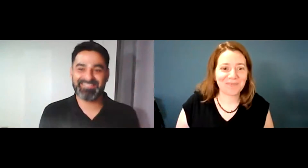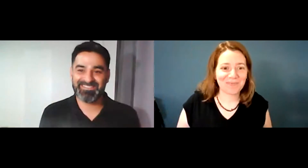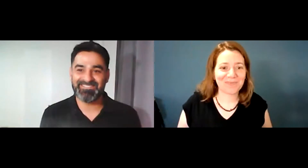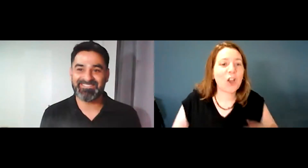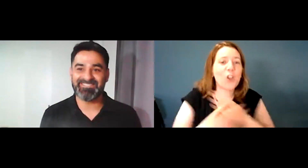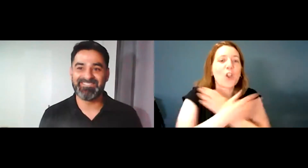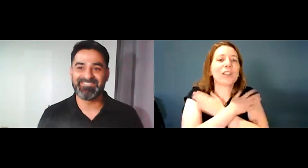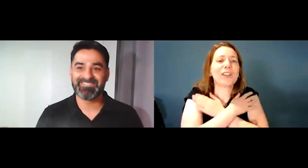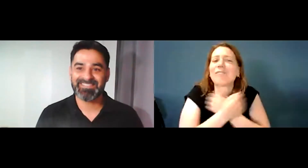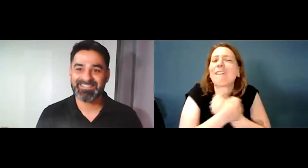mucho.